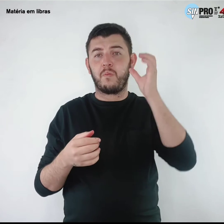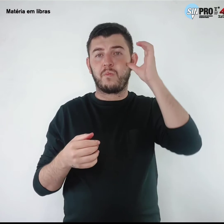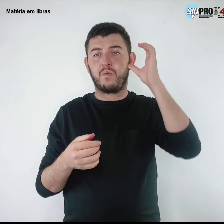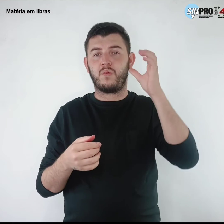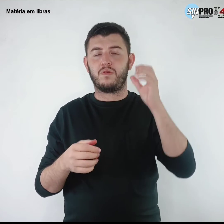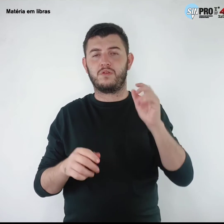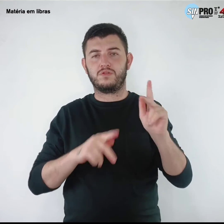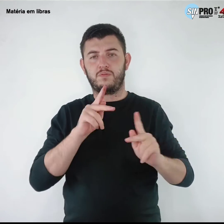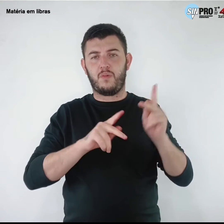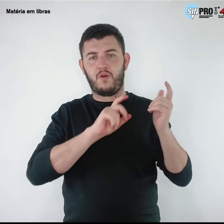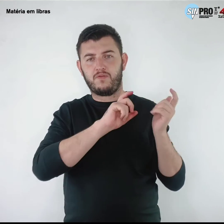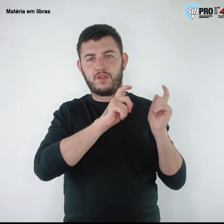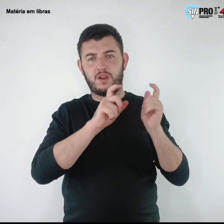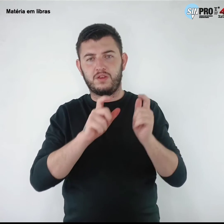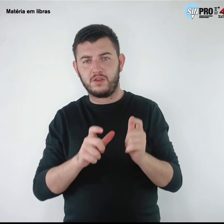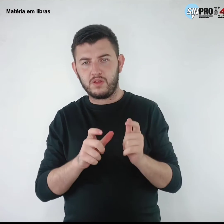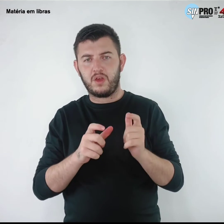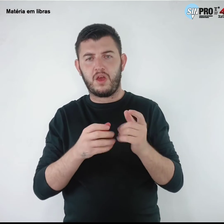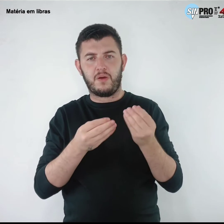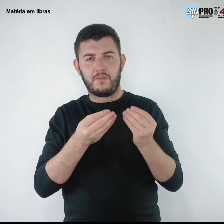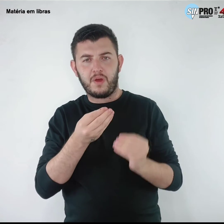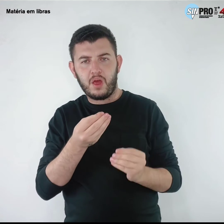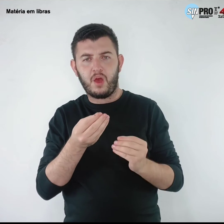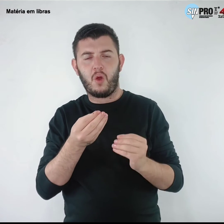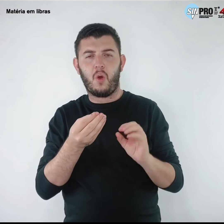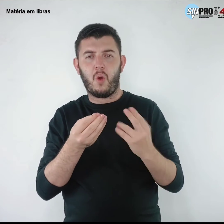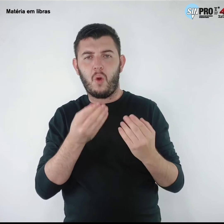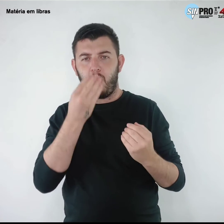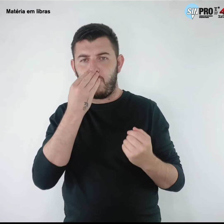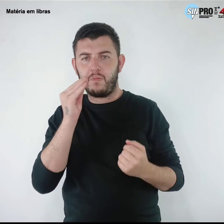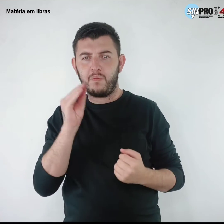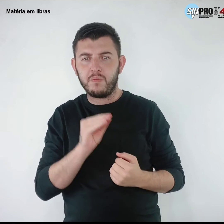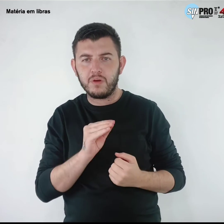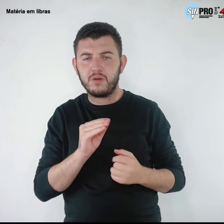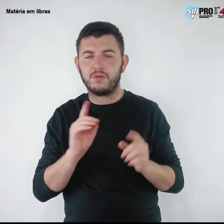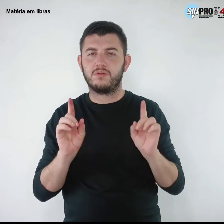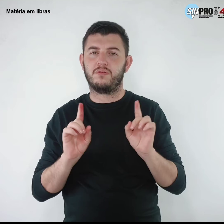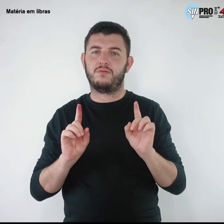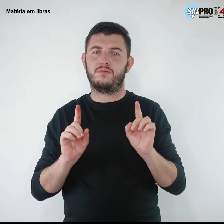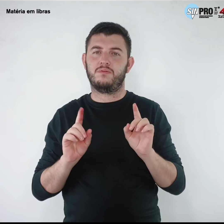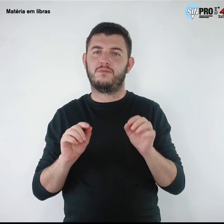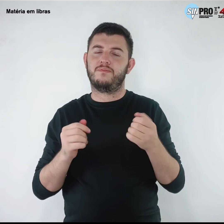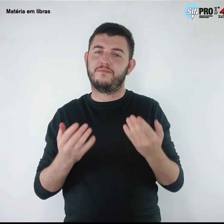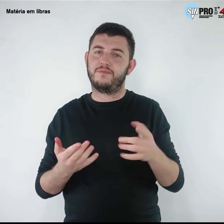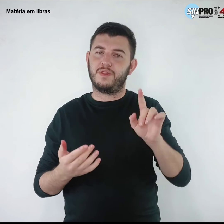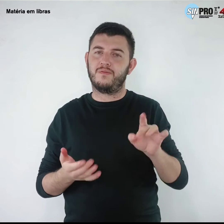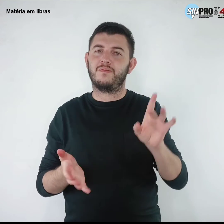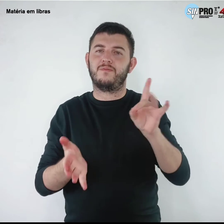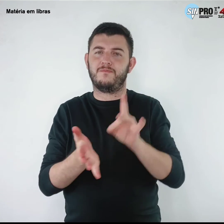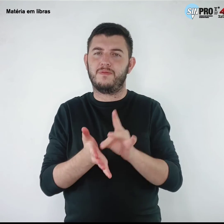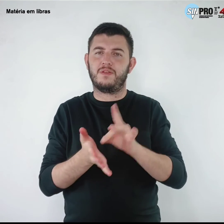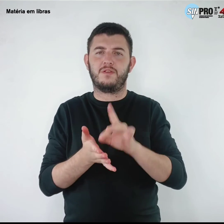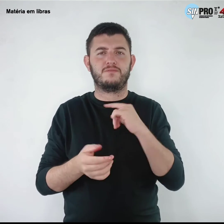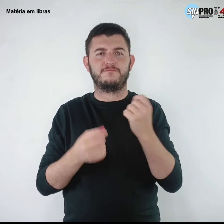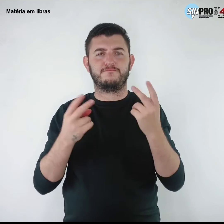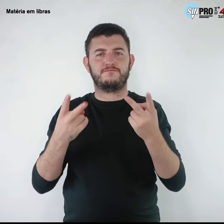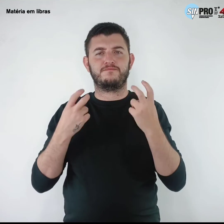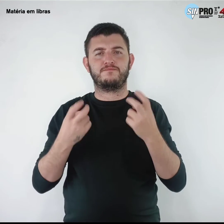de povos tradicionais. É flagrante a ausência de